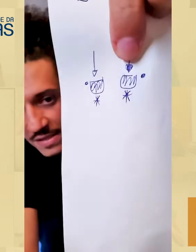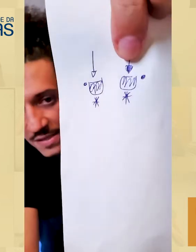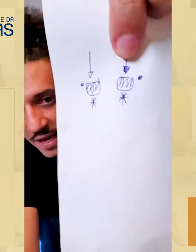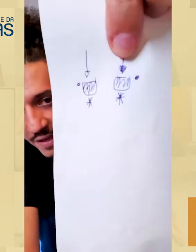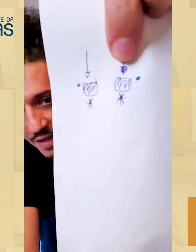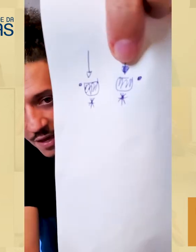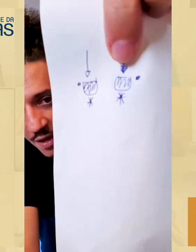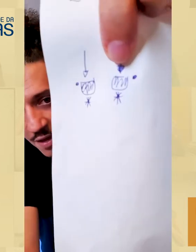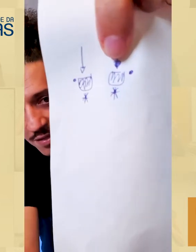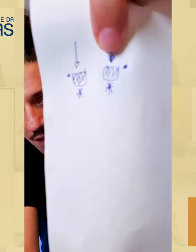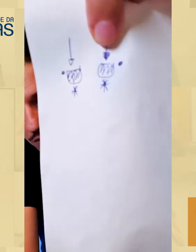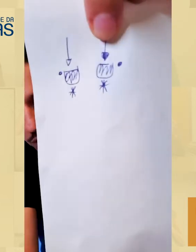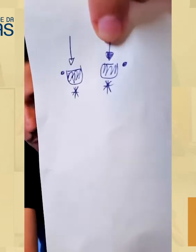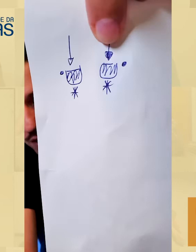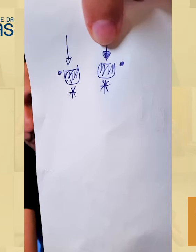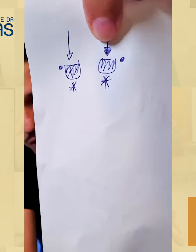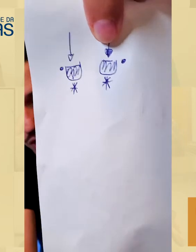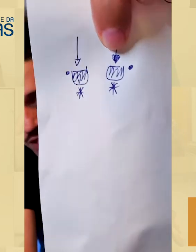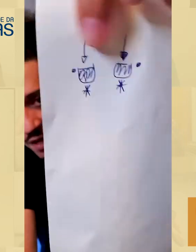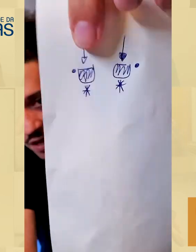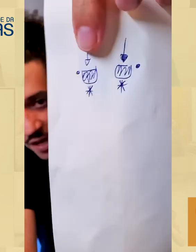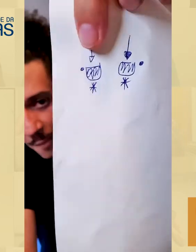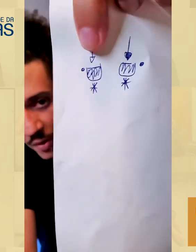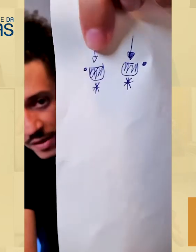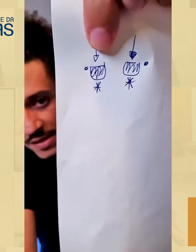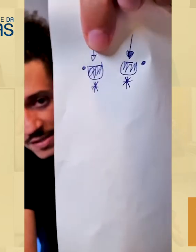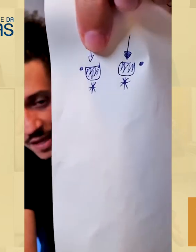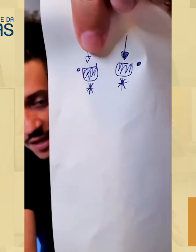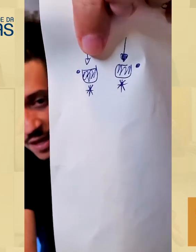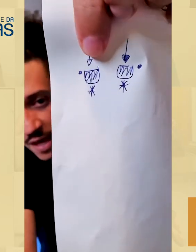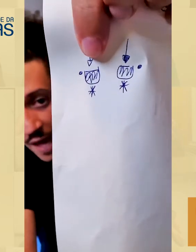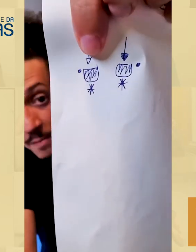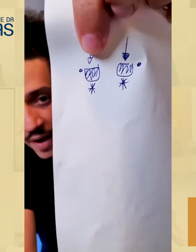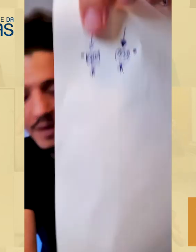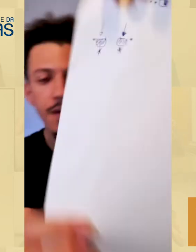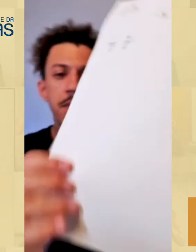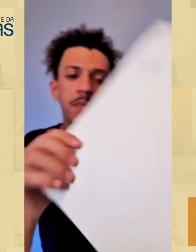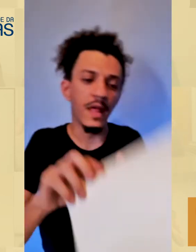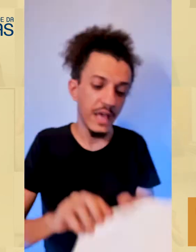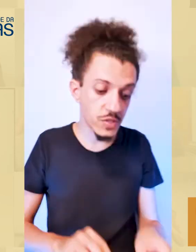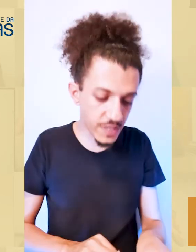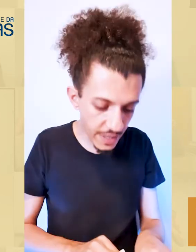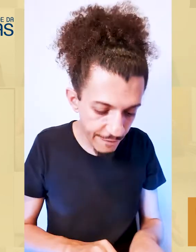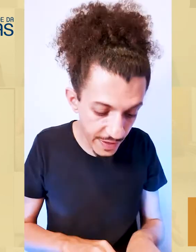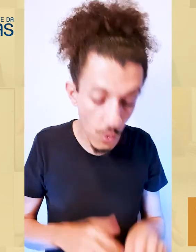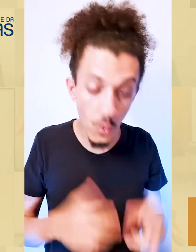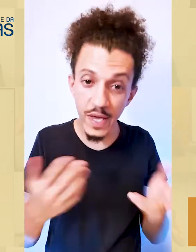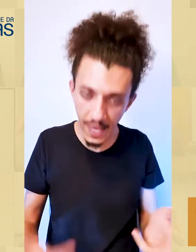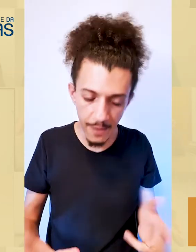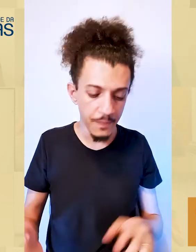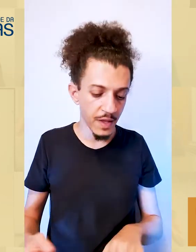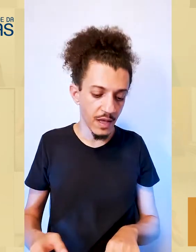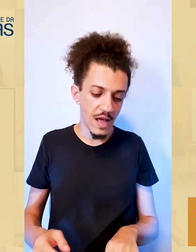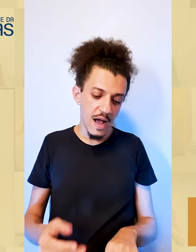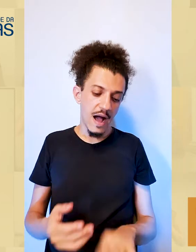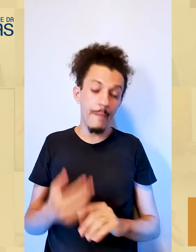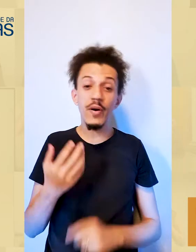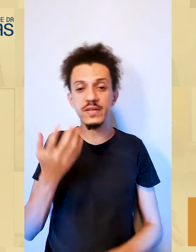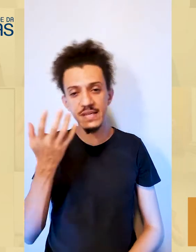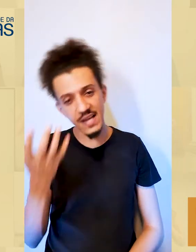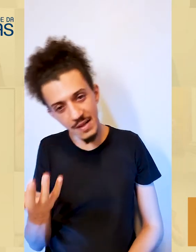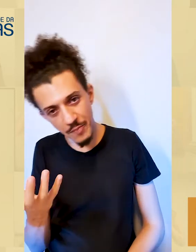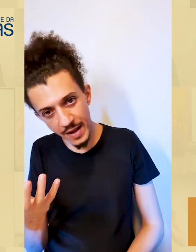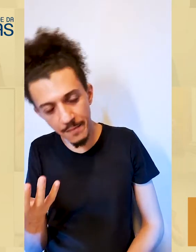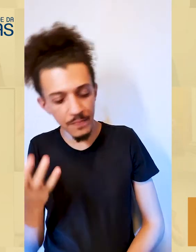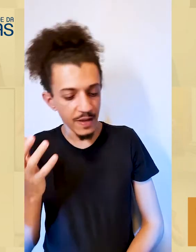ponta dessa seta aqui está totalmente preenchida e a ponta dessa seta aqui é branca. Isso significa o quê? A ponta